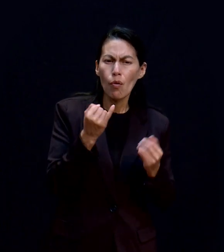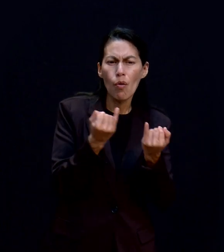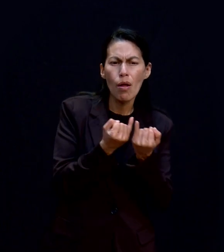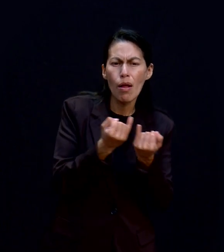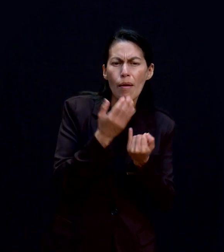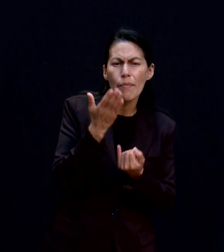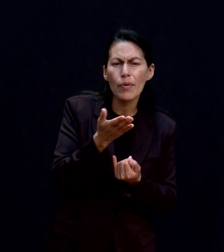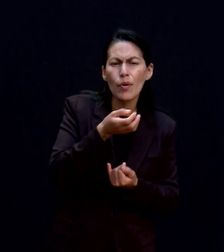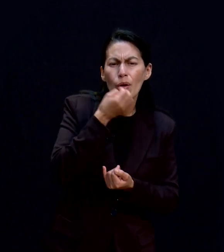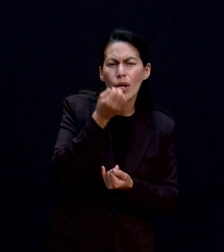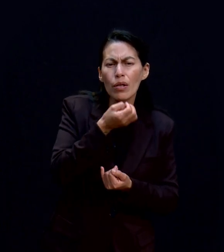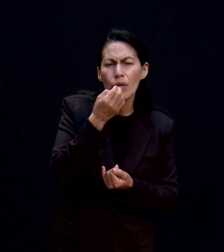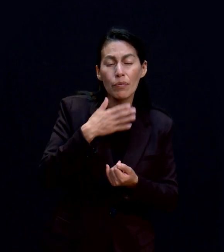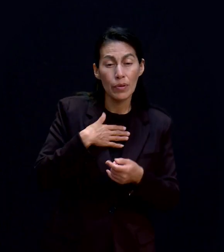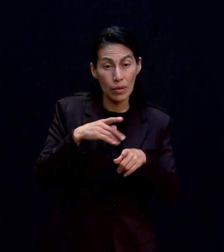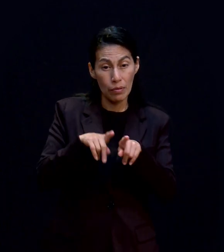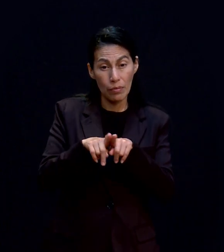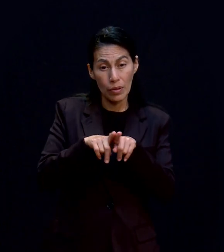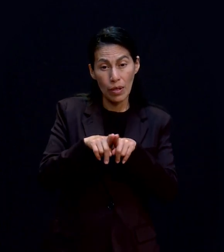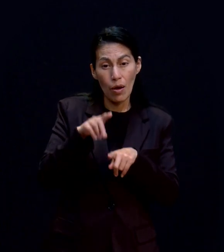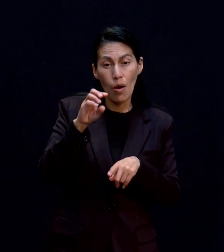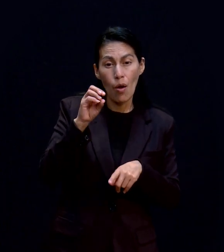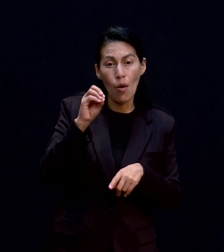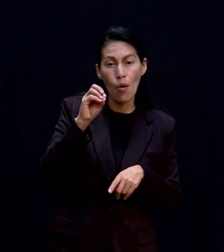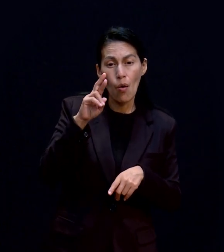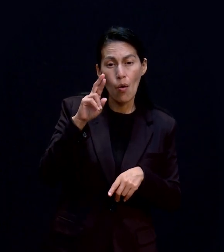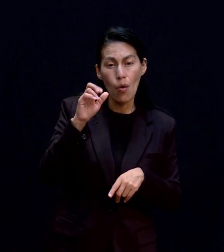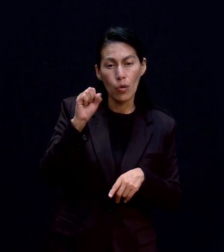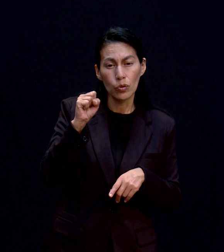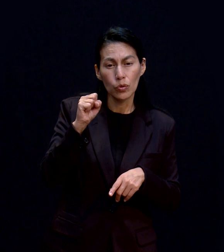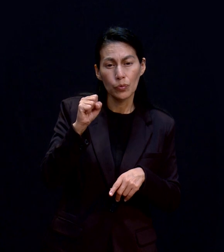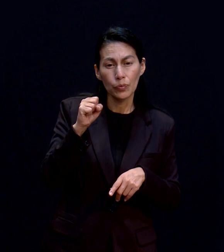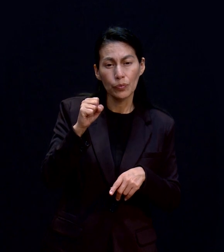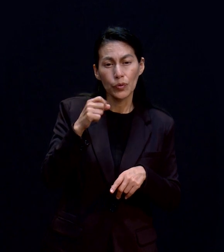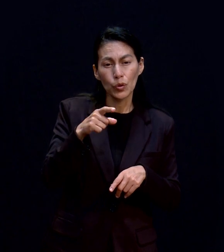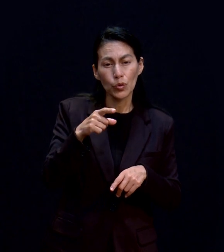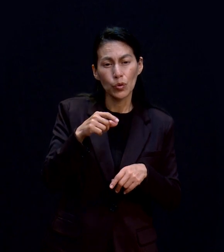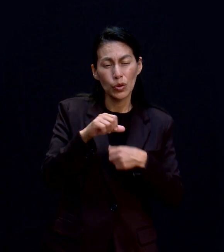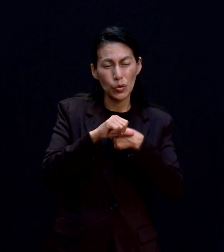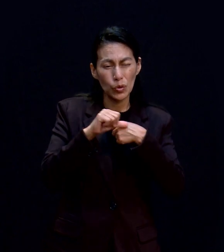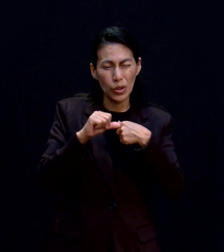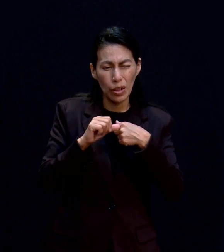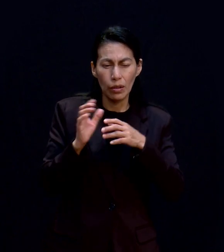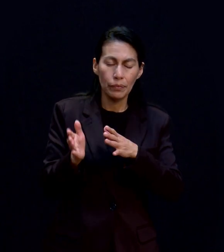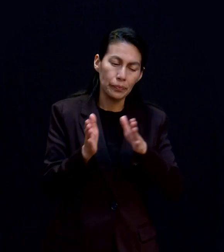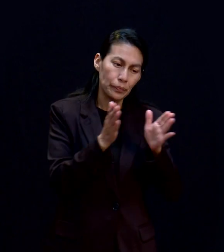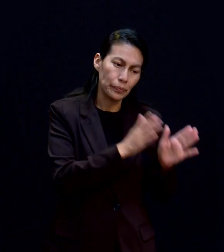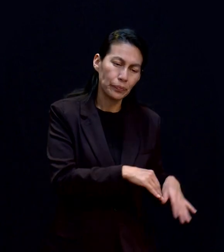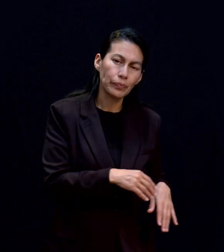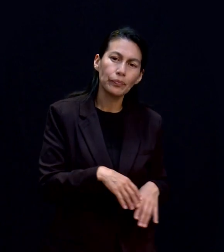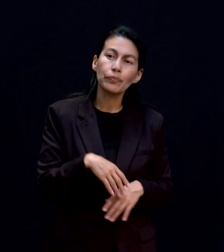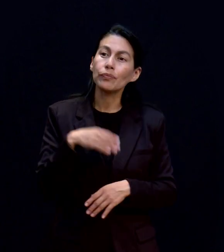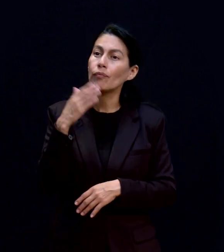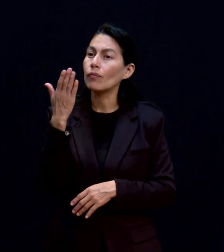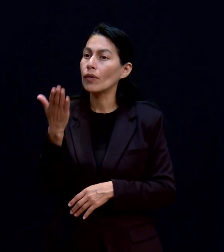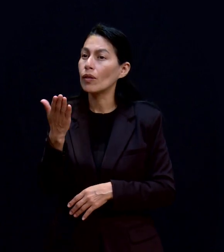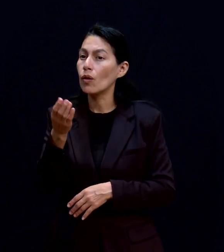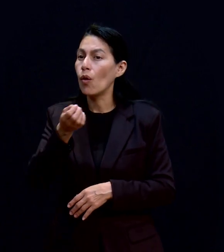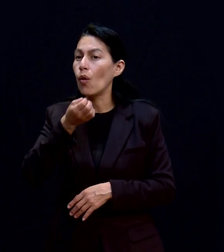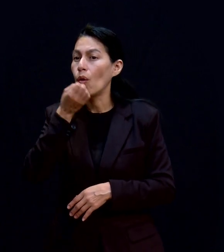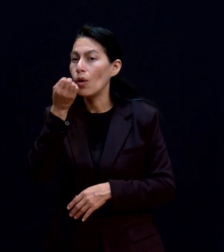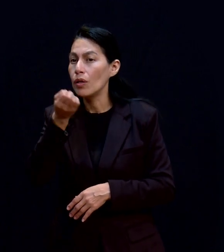oración por la salud de mi hermana rosi orozco y su cirugía claro que sí ricardo hr y duración